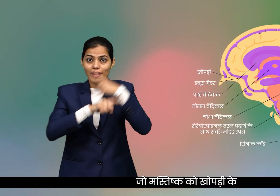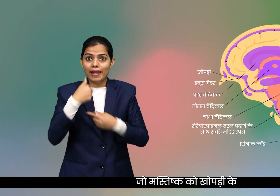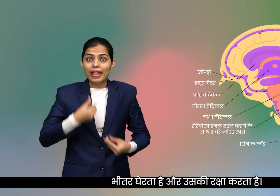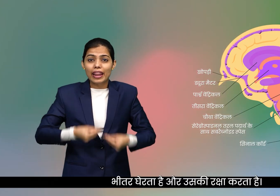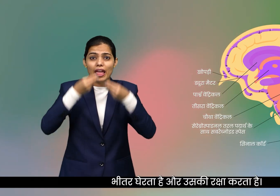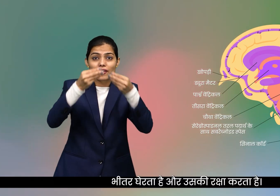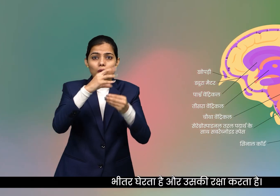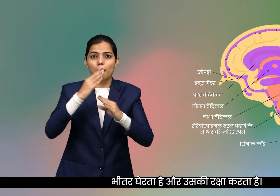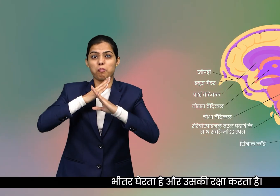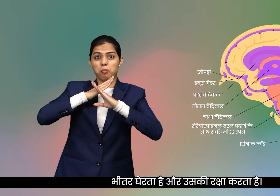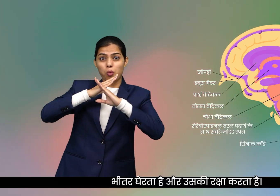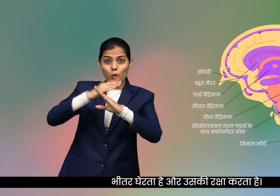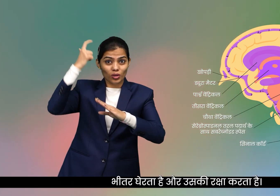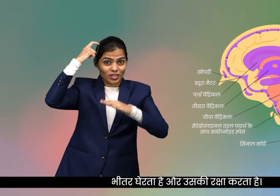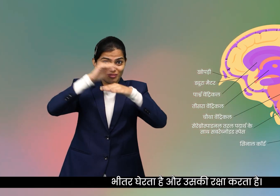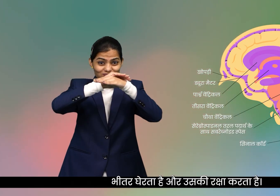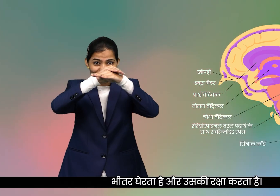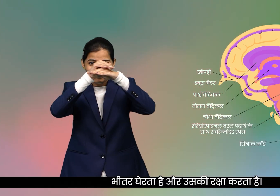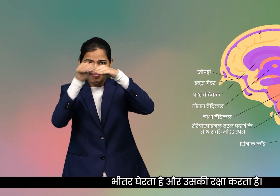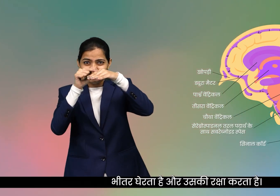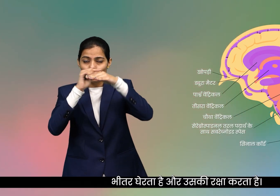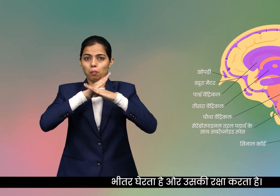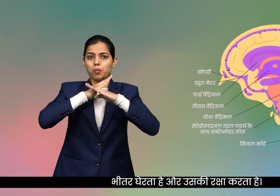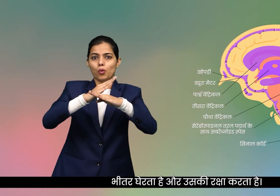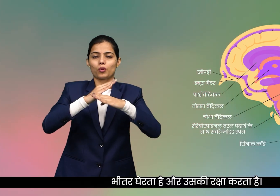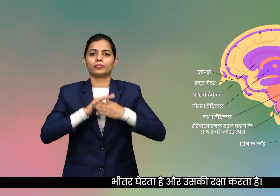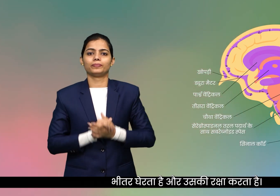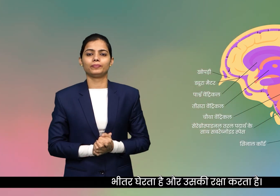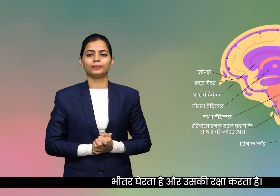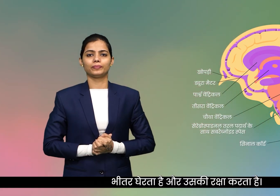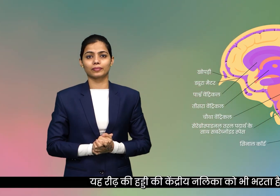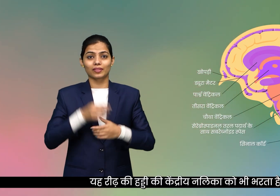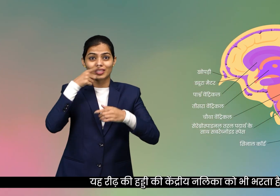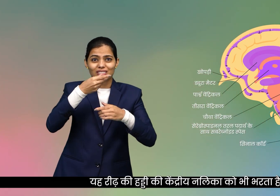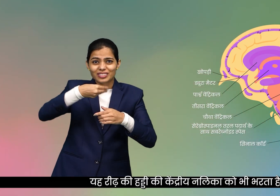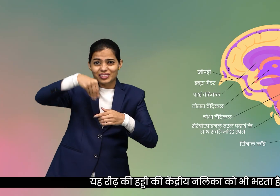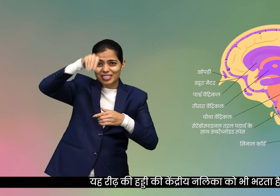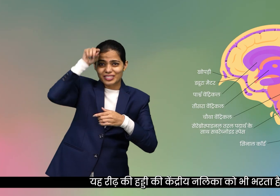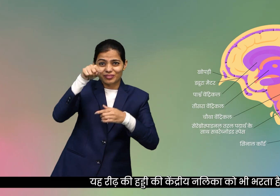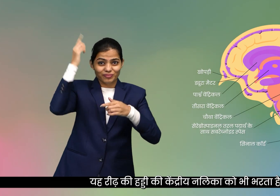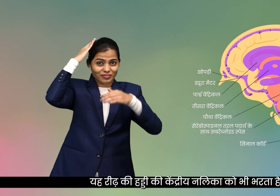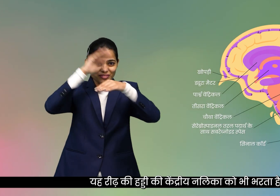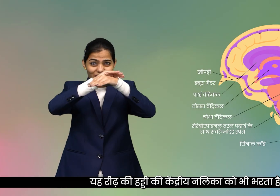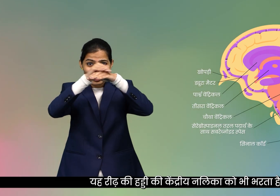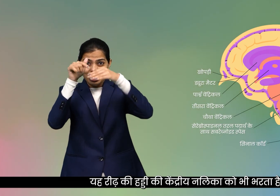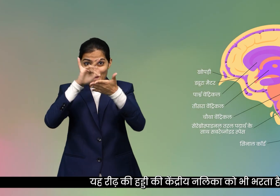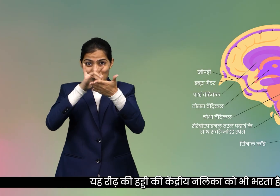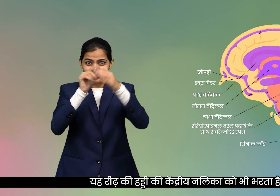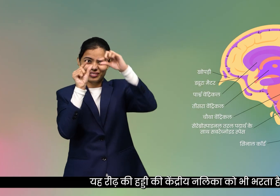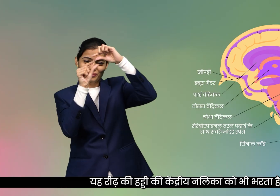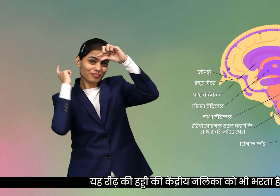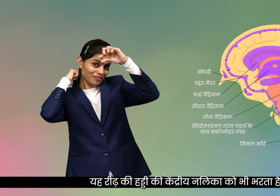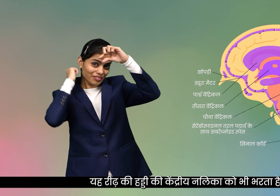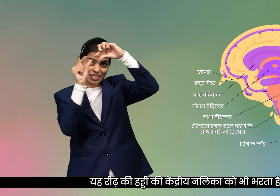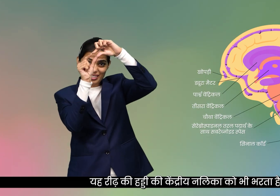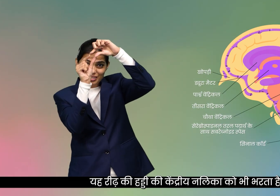के भीतर घेरता है और उसकी रक्षा करता है। यह रीढ़ की हड्डी की